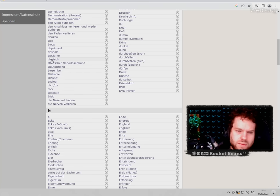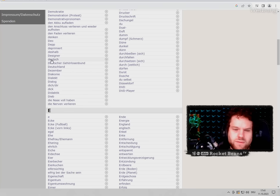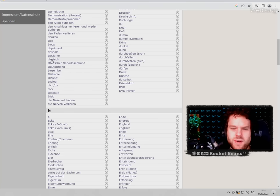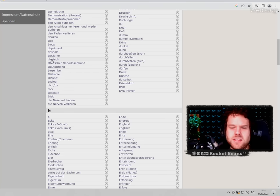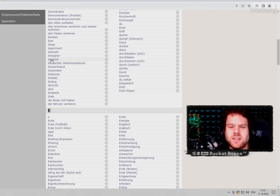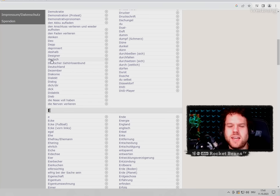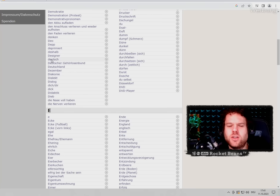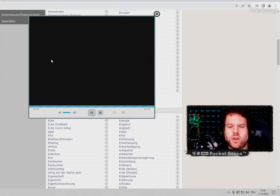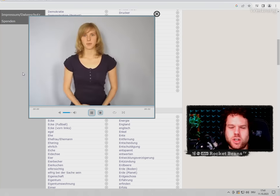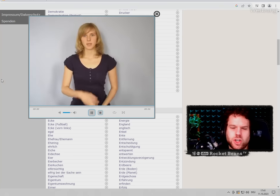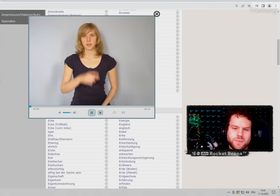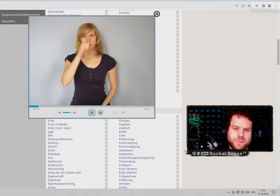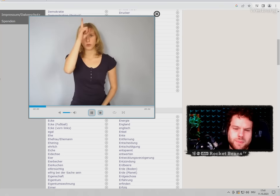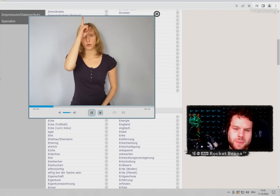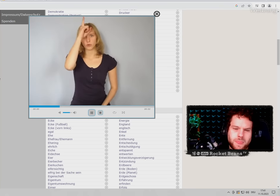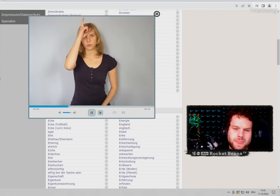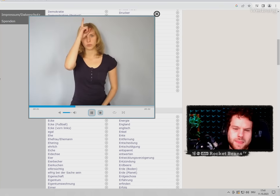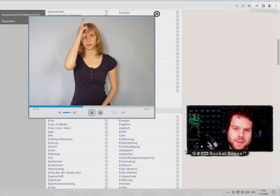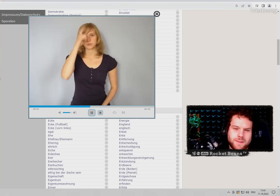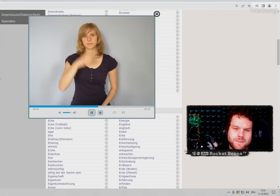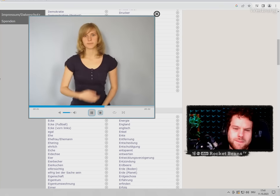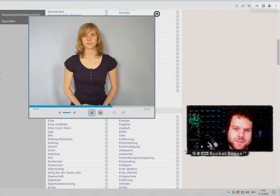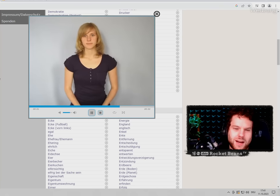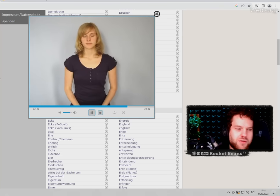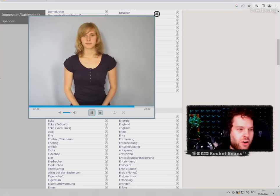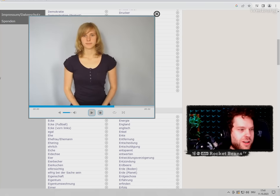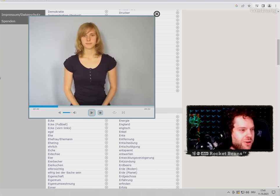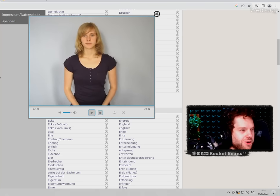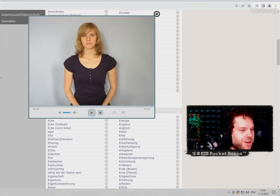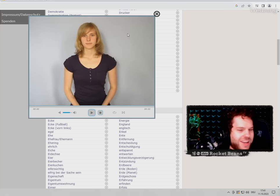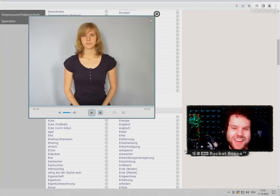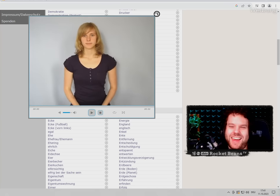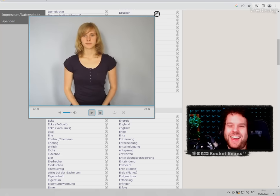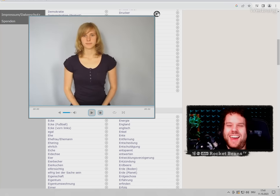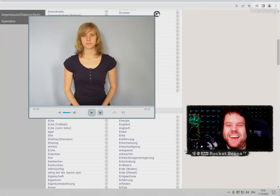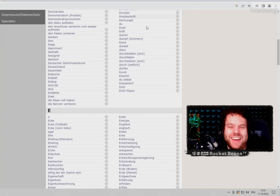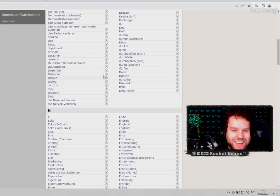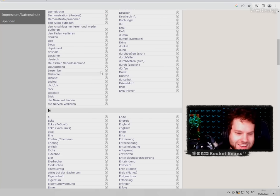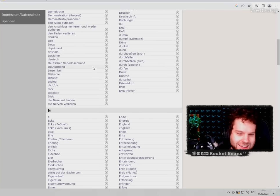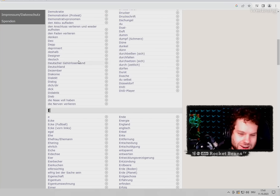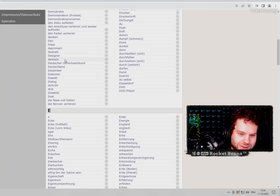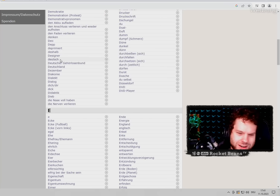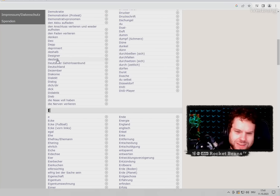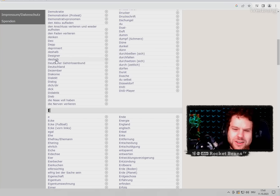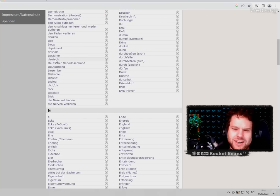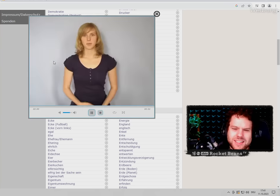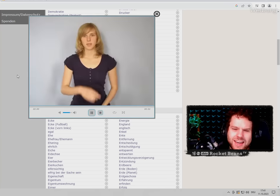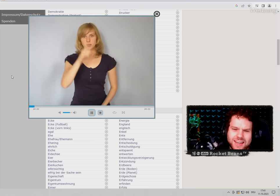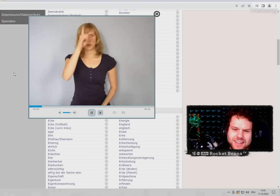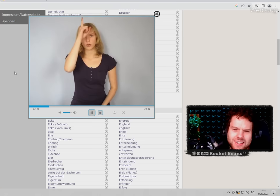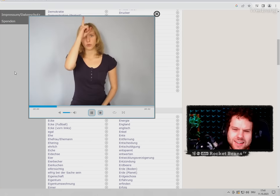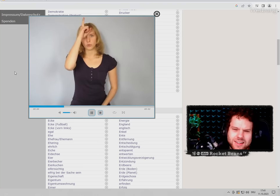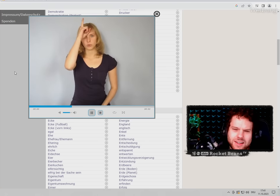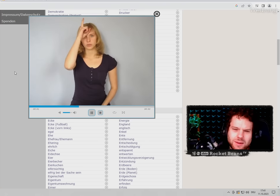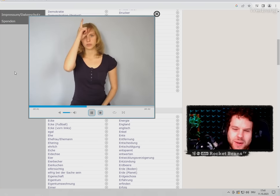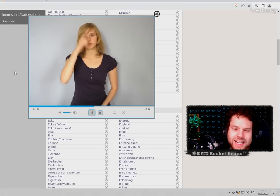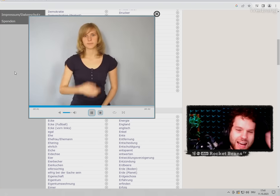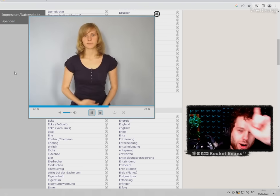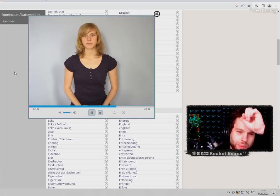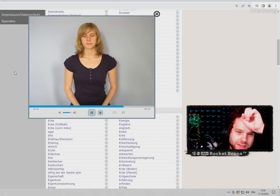Was ist denn eigentlich Deutsch? Ah, Vollidiot, okay. Oder was soll das sein? Pickelhaube?